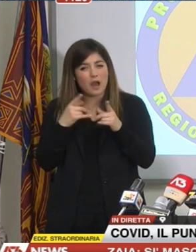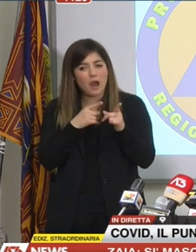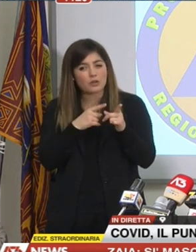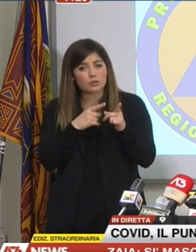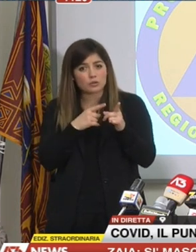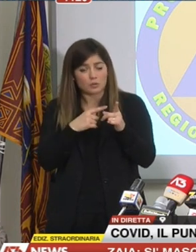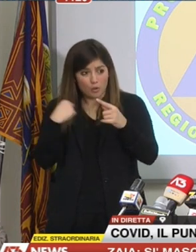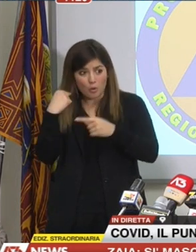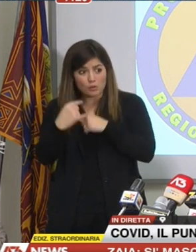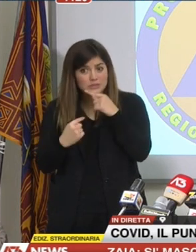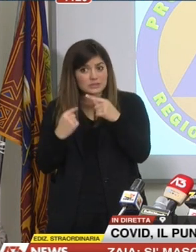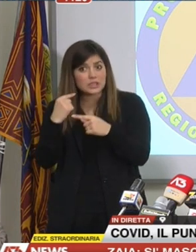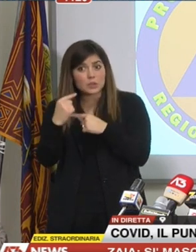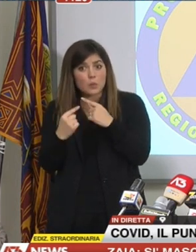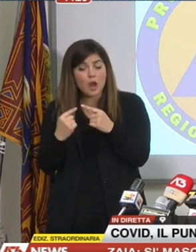e